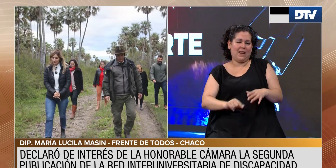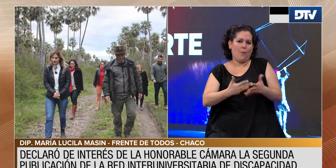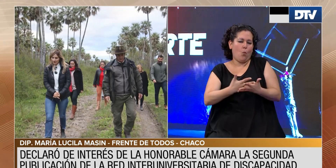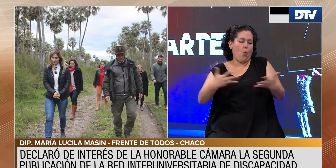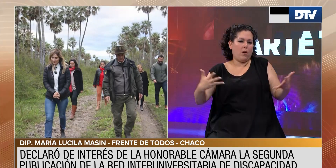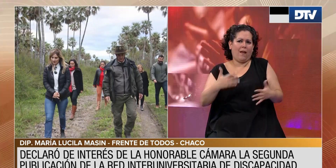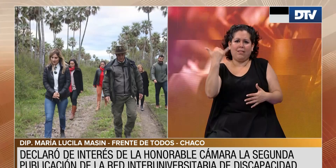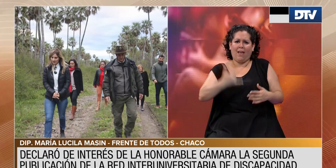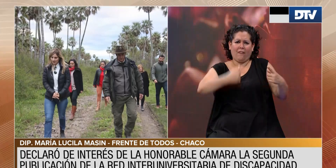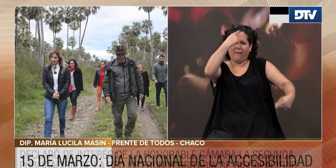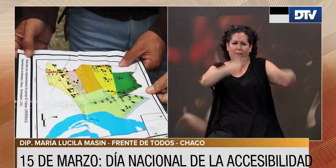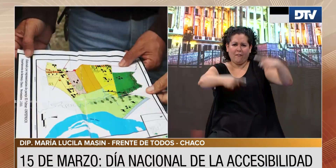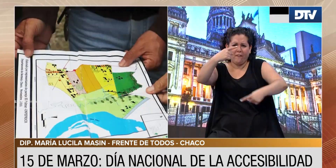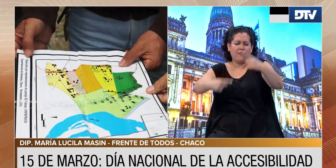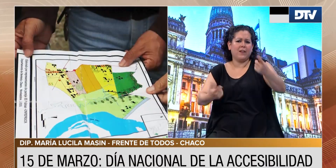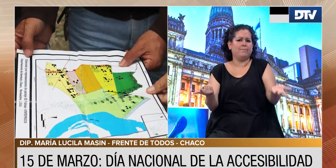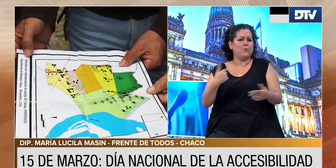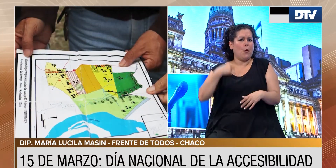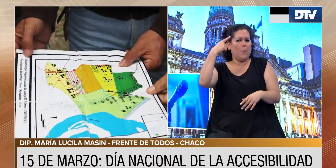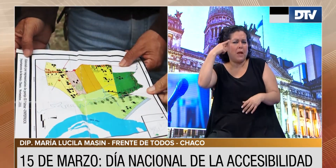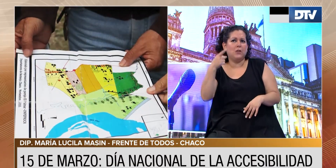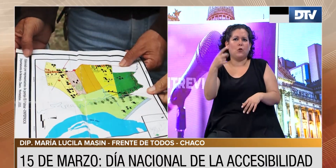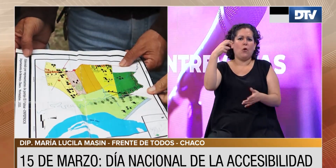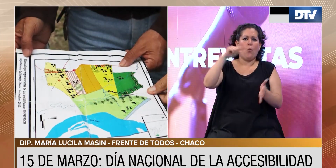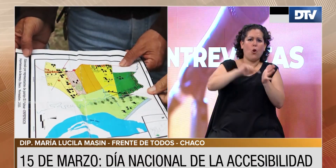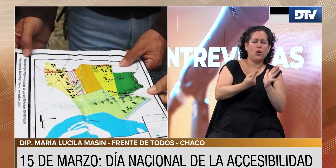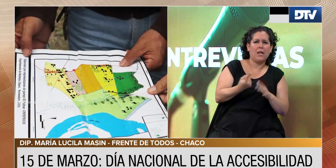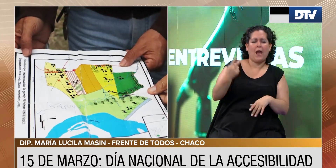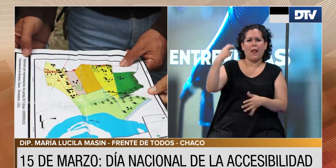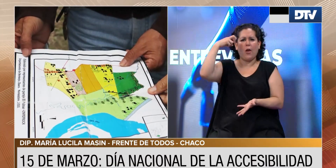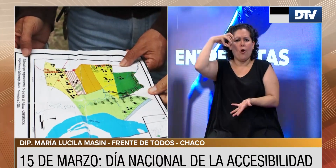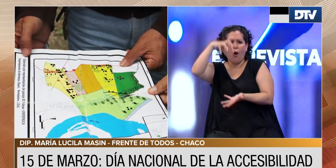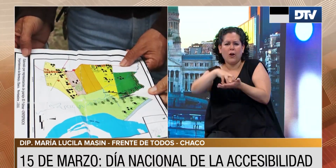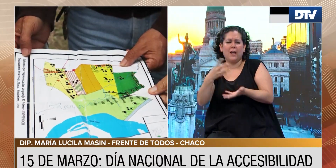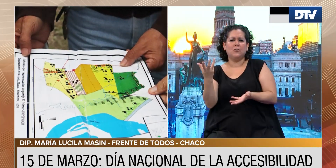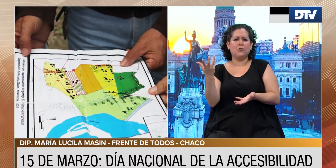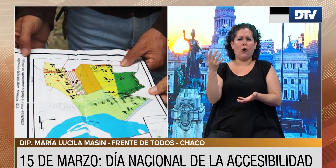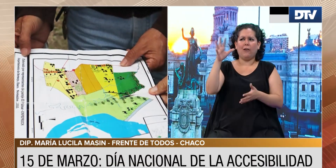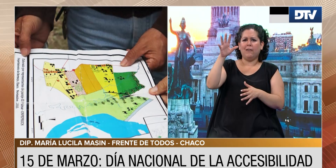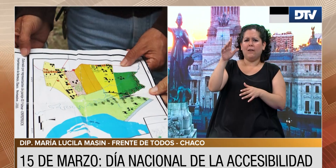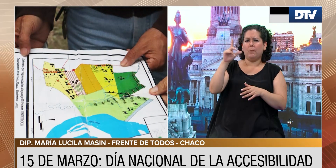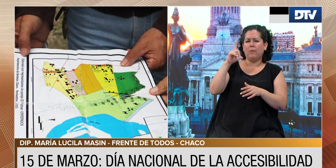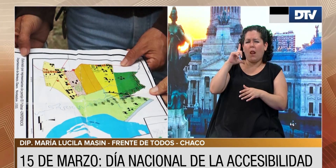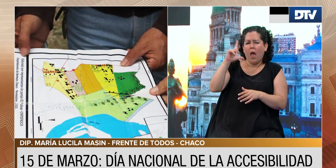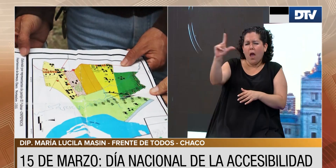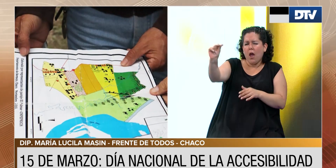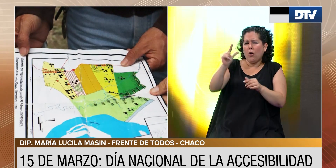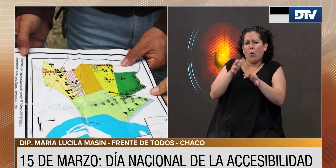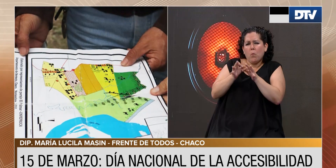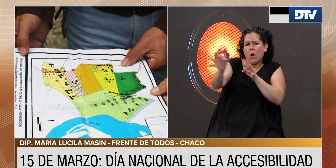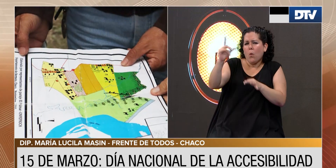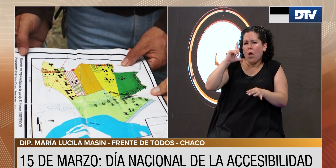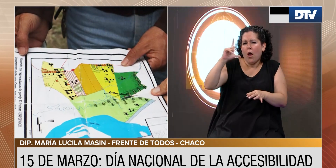también para la centralidad que tiene en Buenos Aires el Congreso, traer todos esos debates de la lejanía en